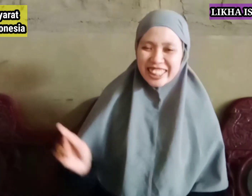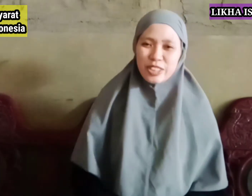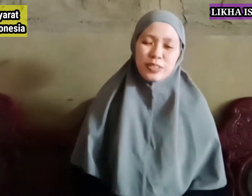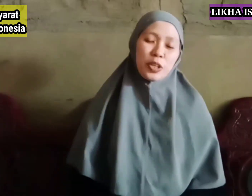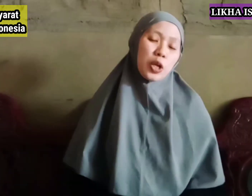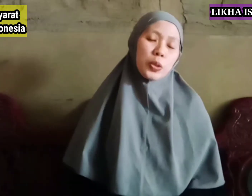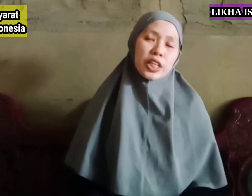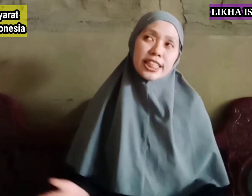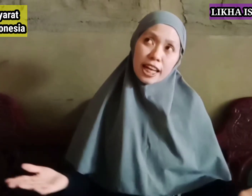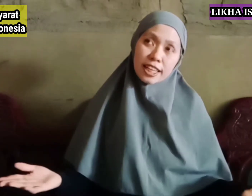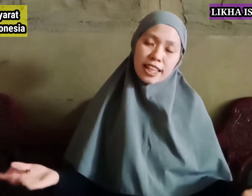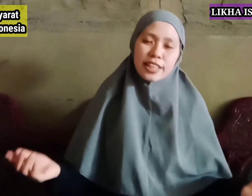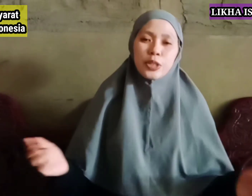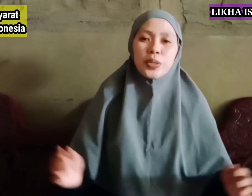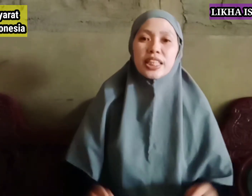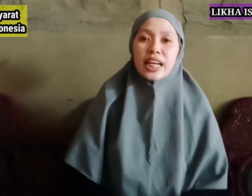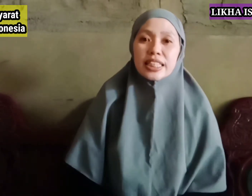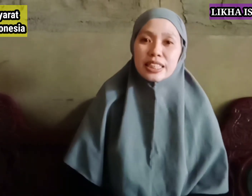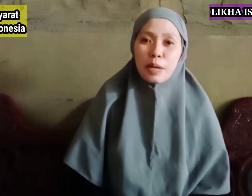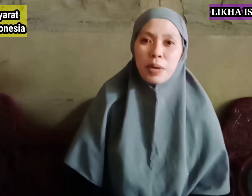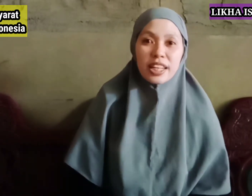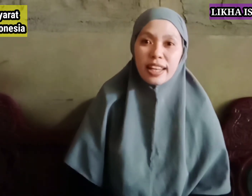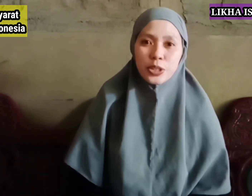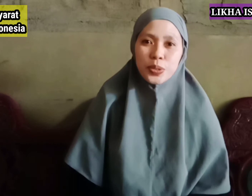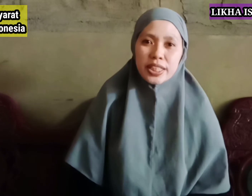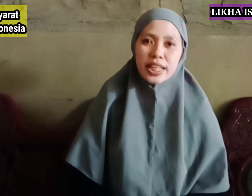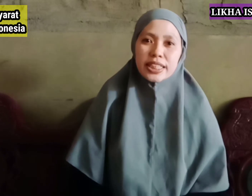gitu. Kalau dikatakanlah gitu, kita kasih tambahan lah juga ya. Jadi